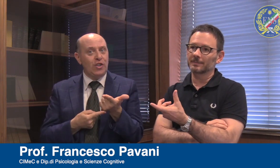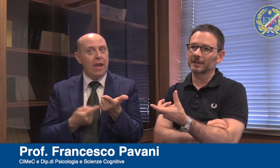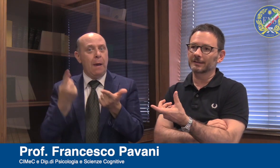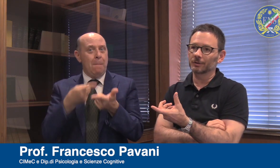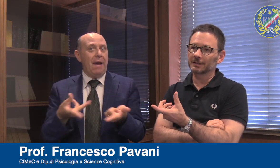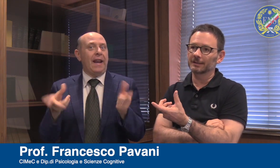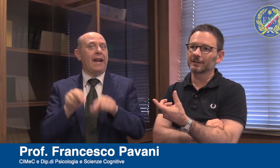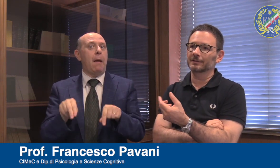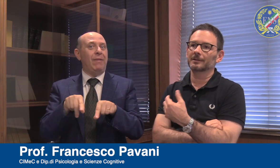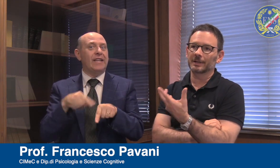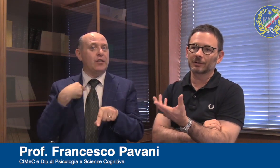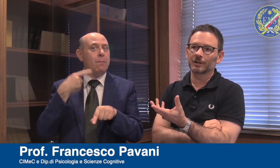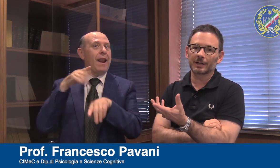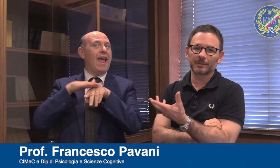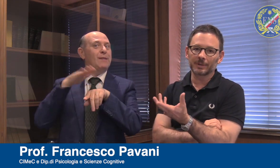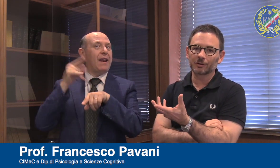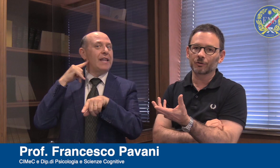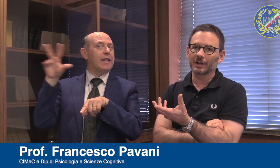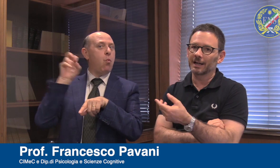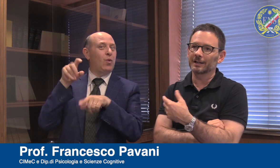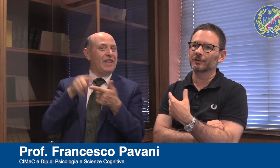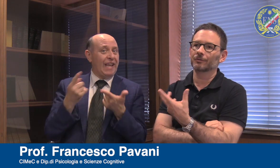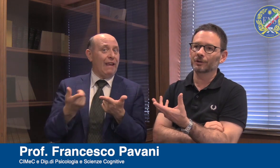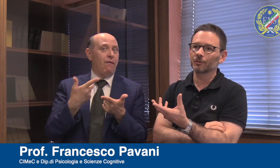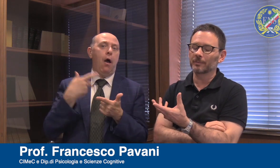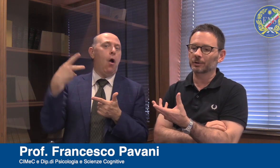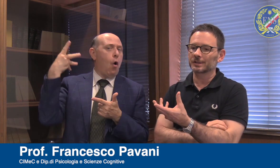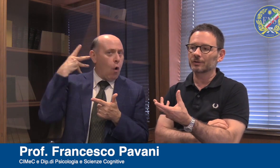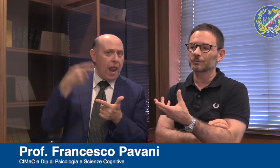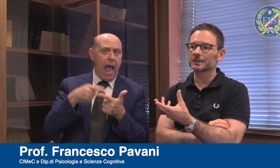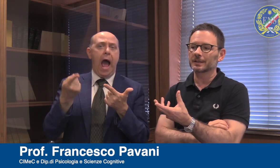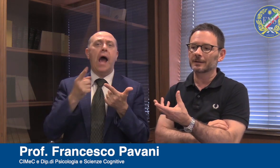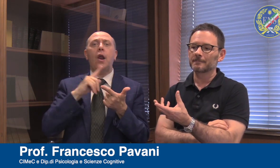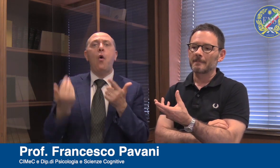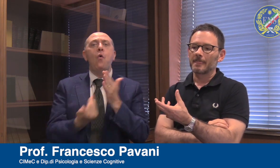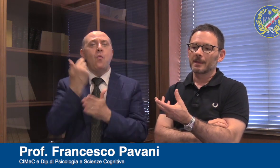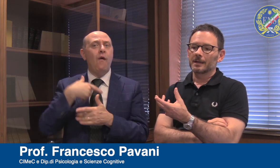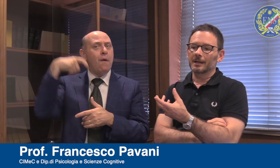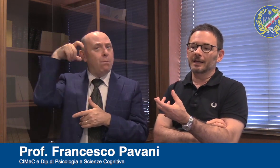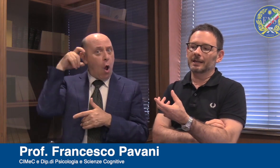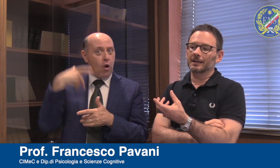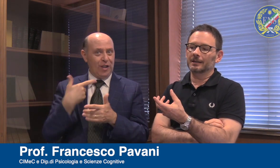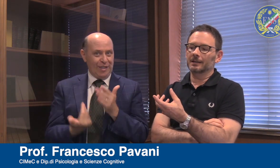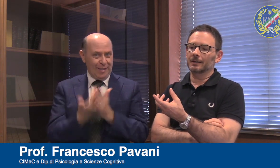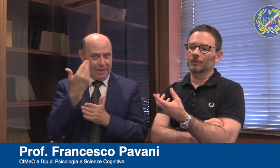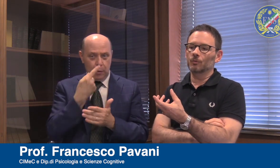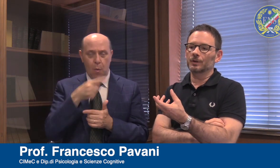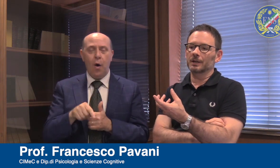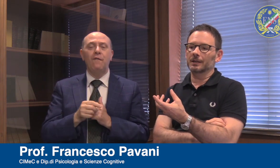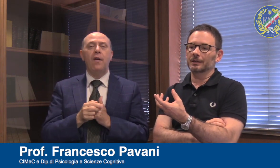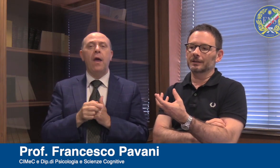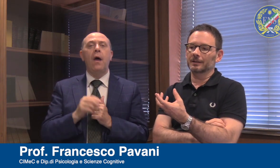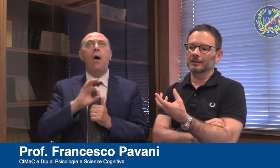l'abilitazione dell'esperienza uditiva, in particolare gli impianti cocleari o le nuove protesi acustiche, e